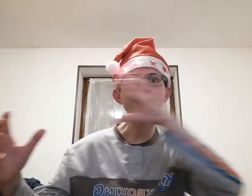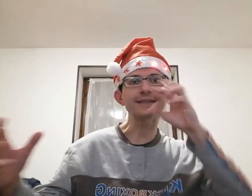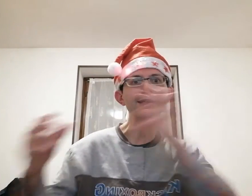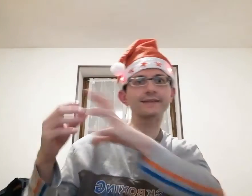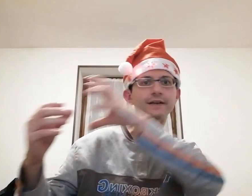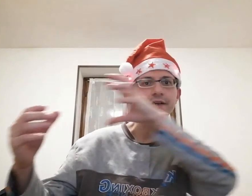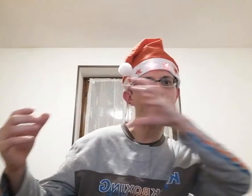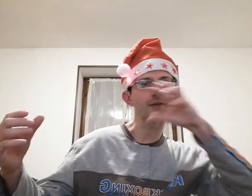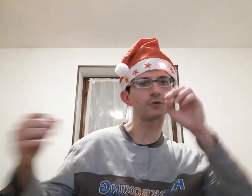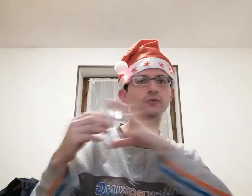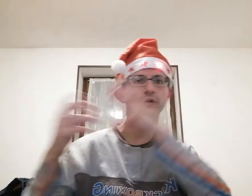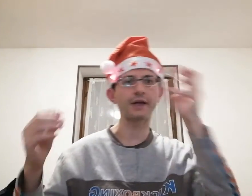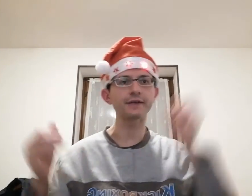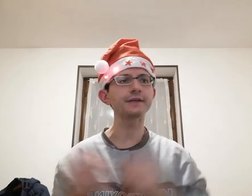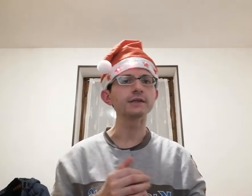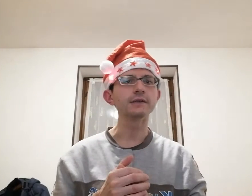calamite che attraiamo. Ok.